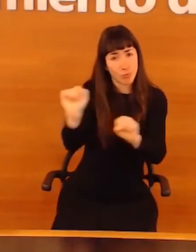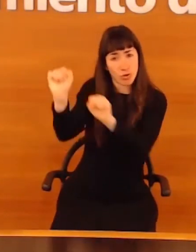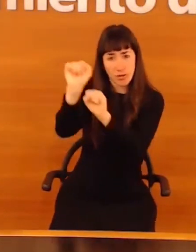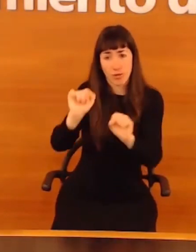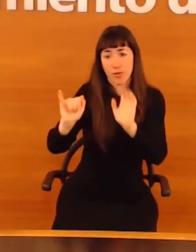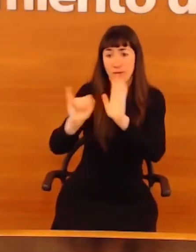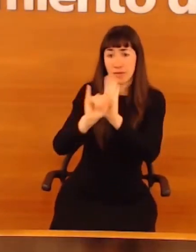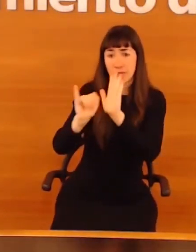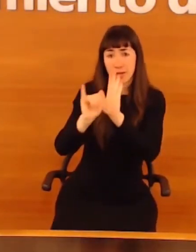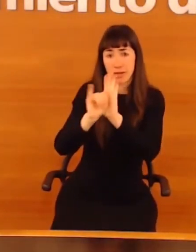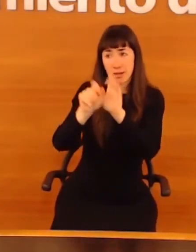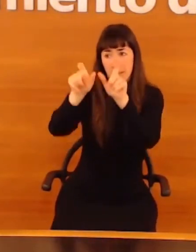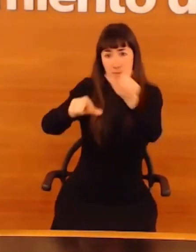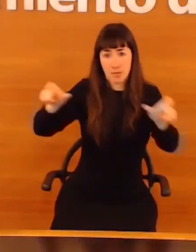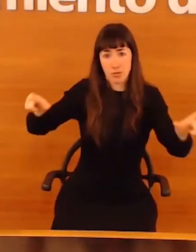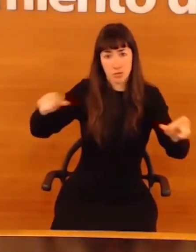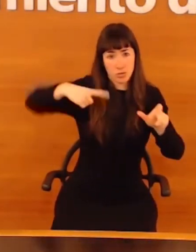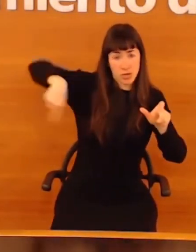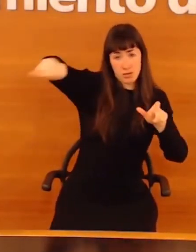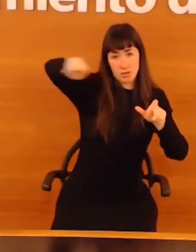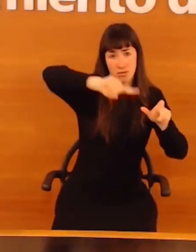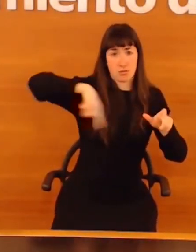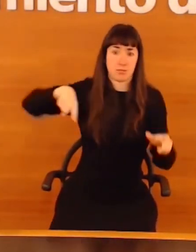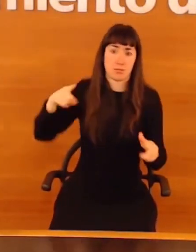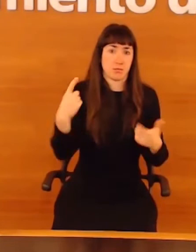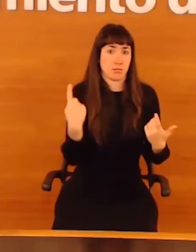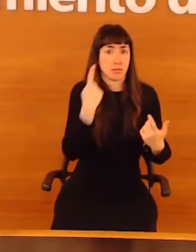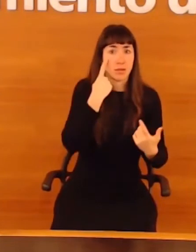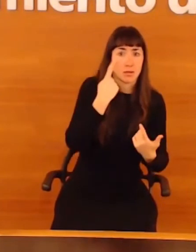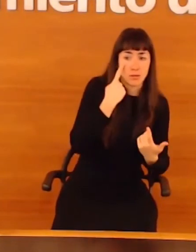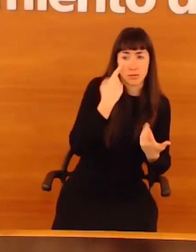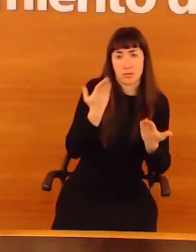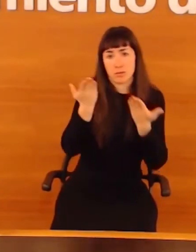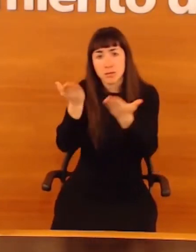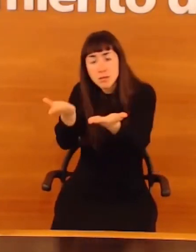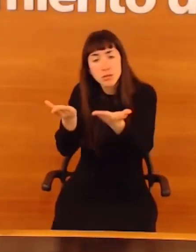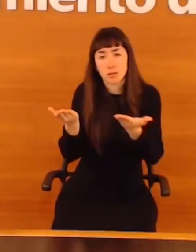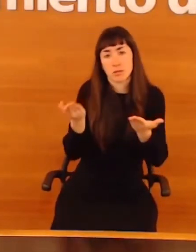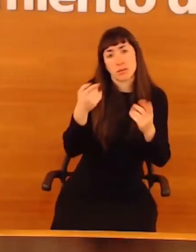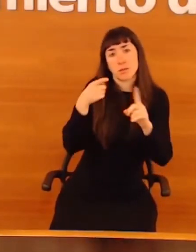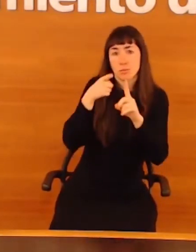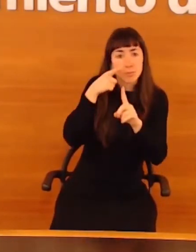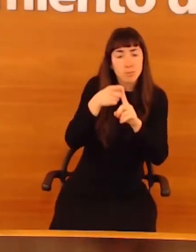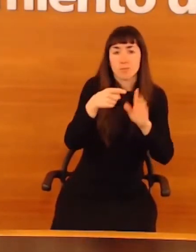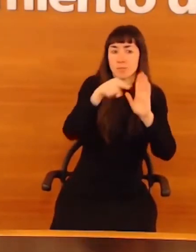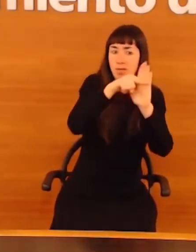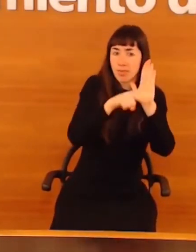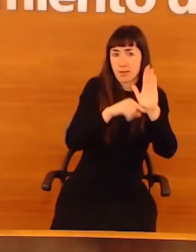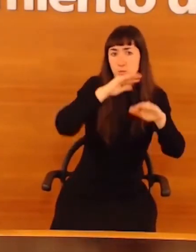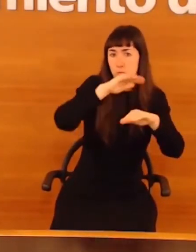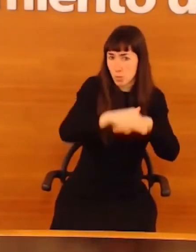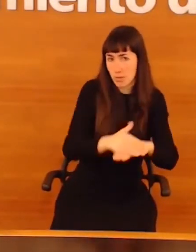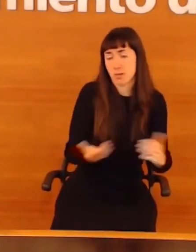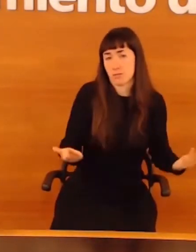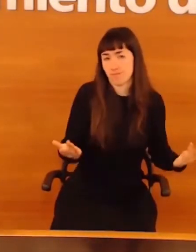cuenta todas las cuestiones de medidas recomendadas y que hemos de mantener en